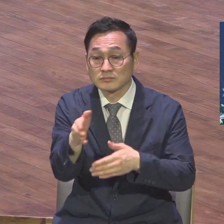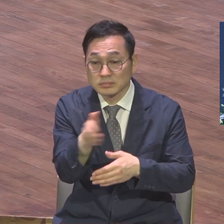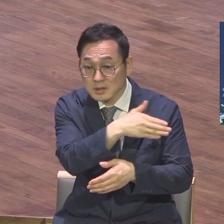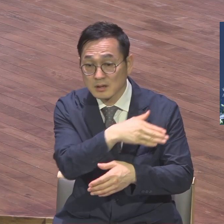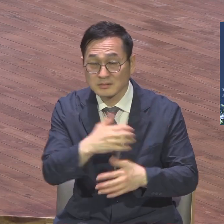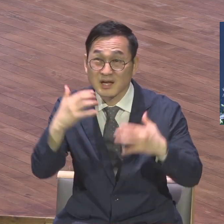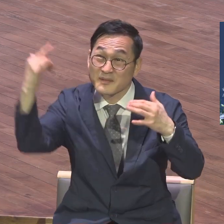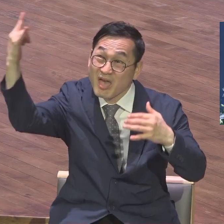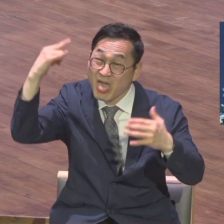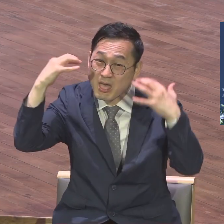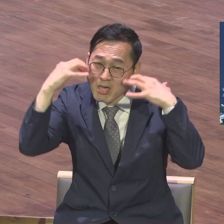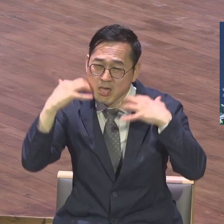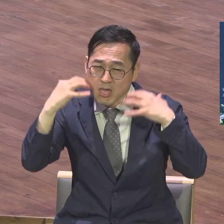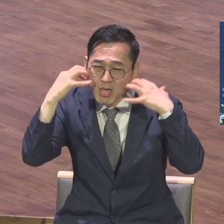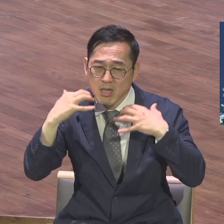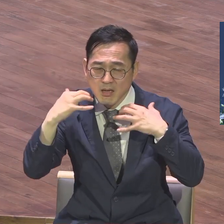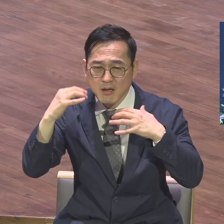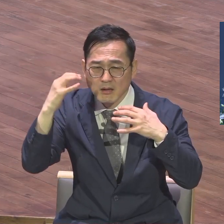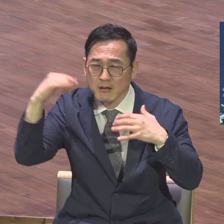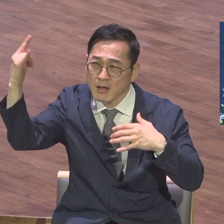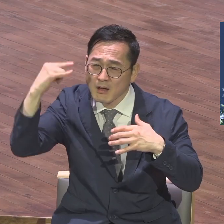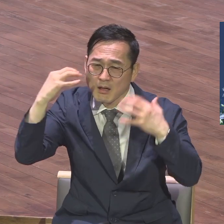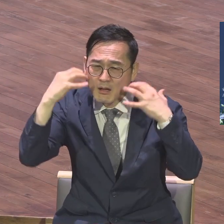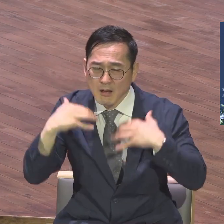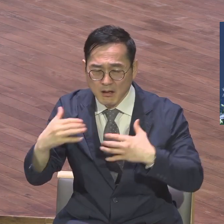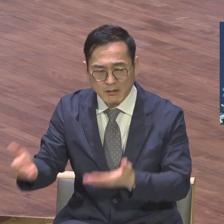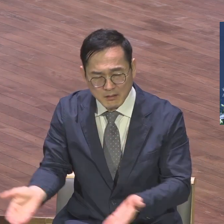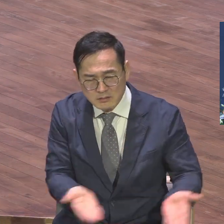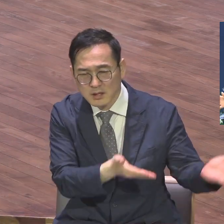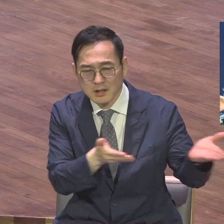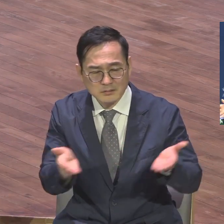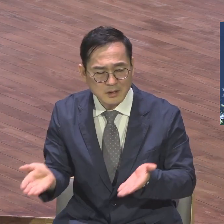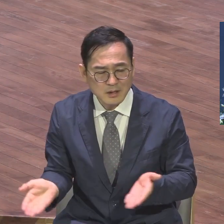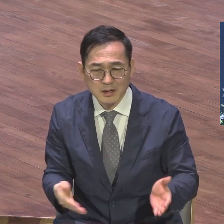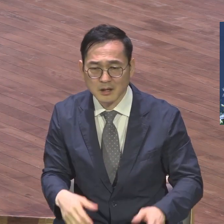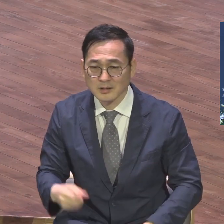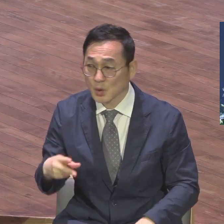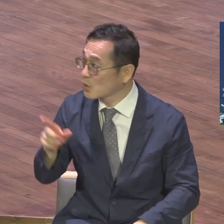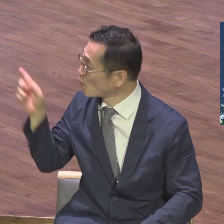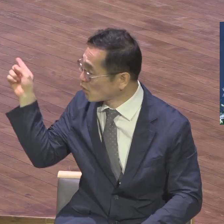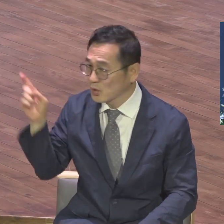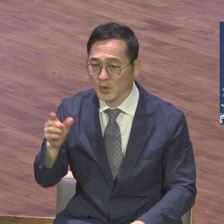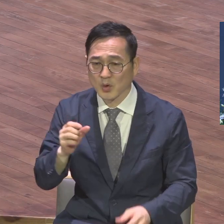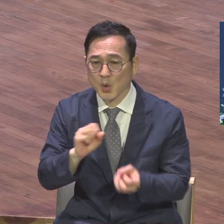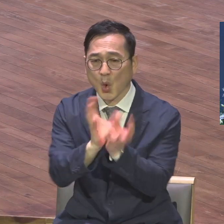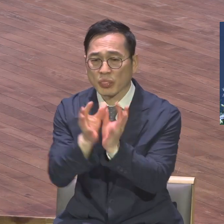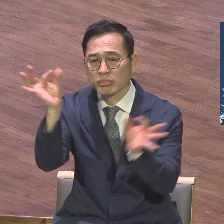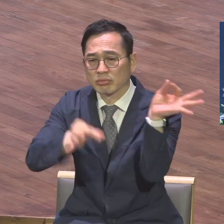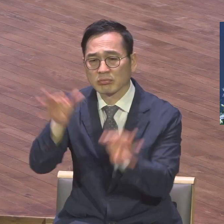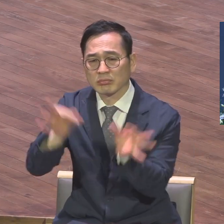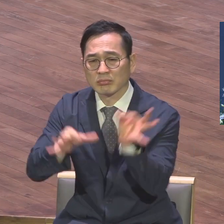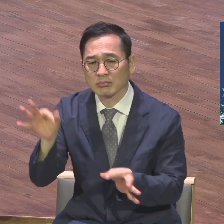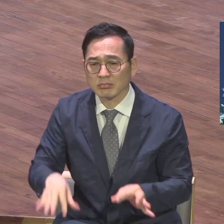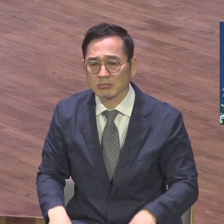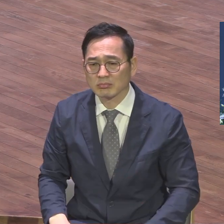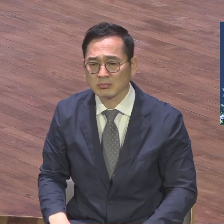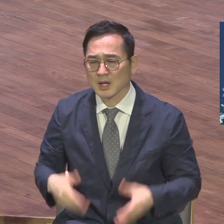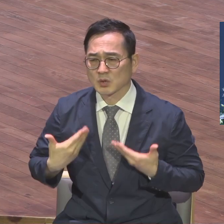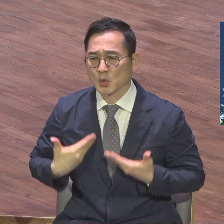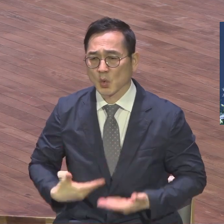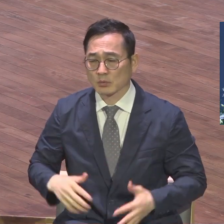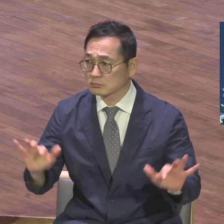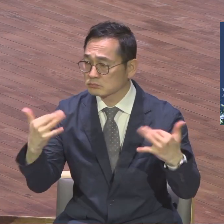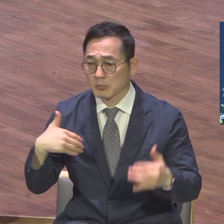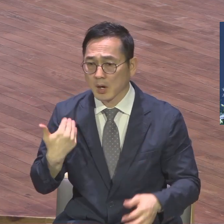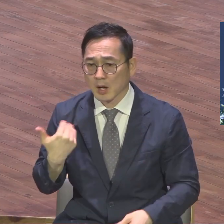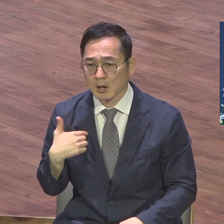되는 땀을 뻘뻘 흘립니다. 이 더운 날씨. 그리고 주방에서 이 꽃꽂이로 이름도 빛도 없이 전교인이 누가 하는지도